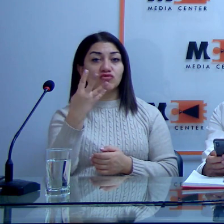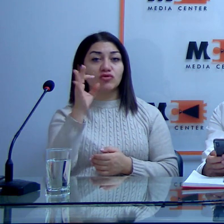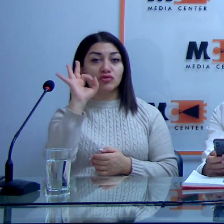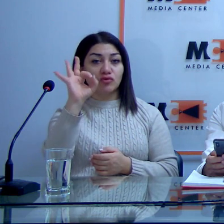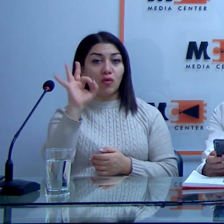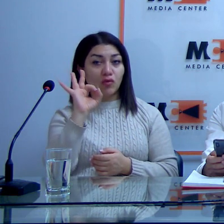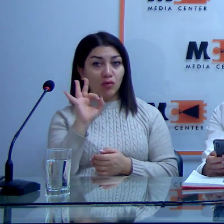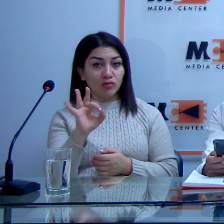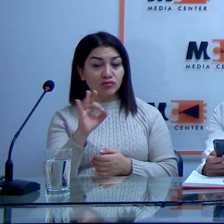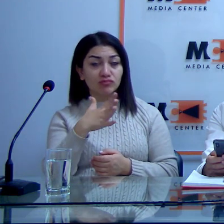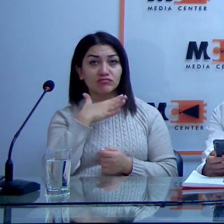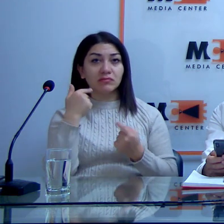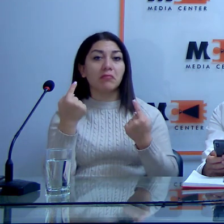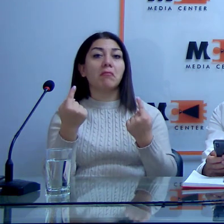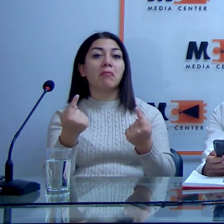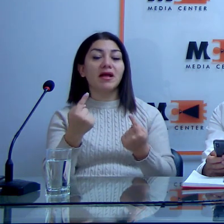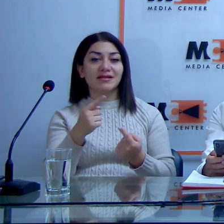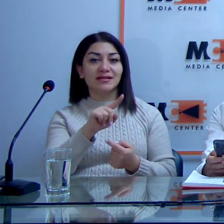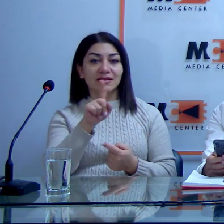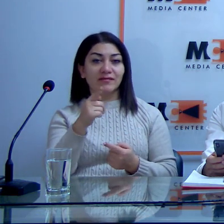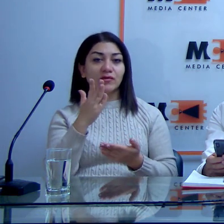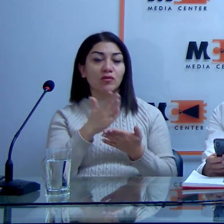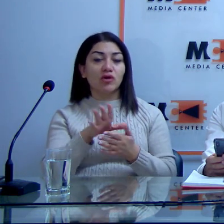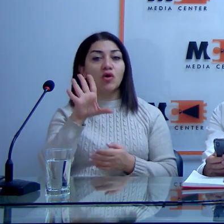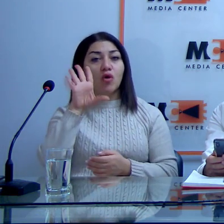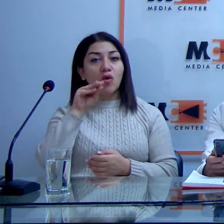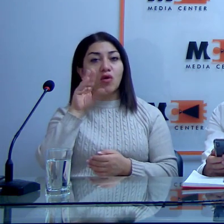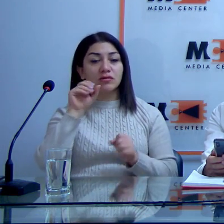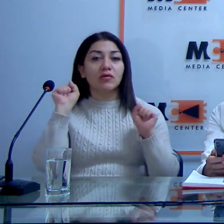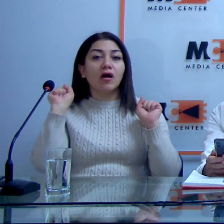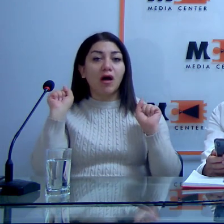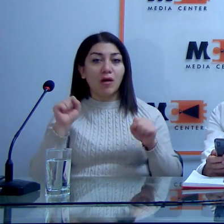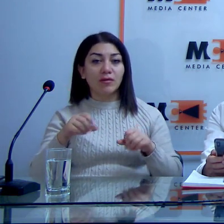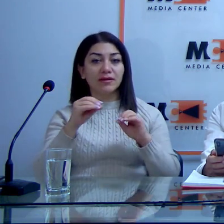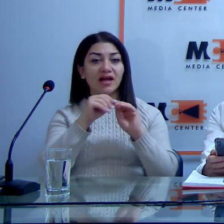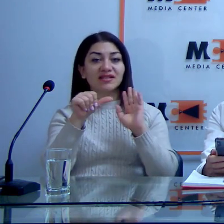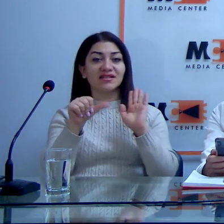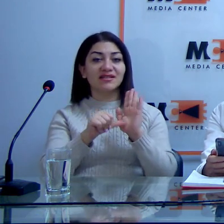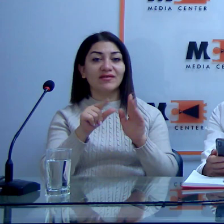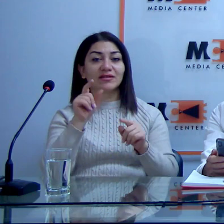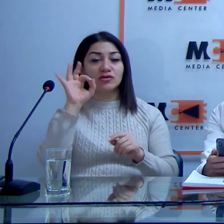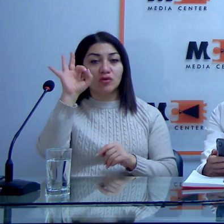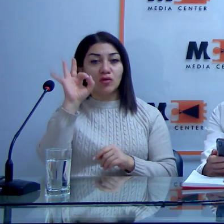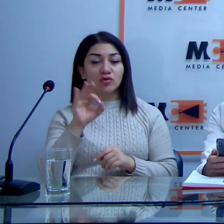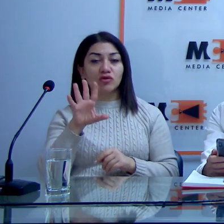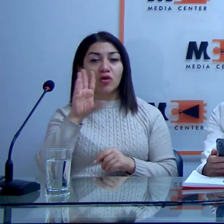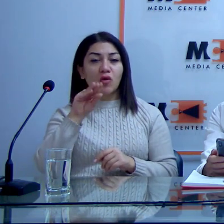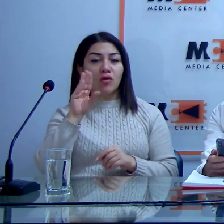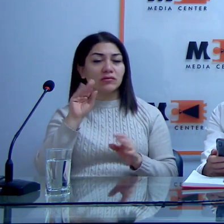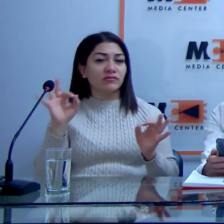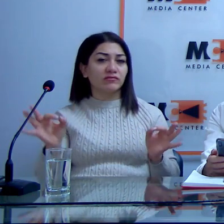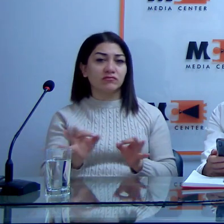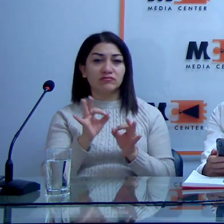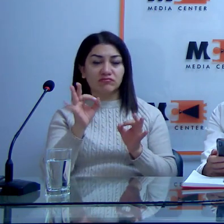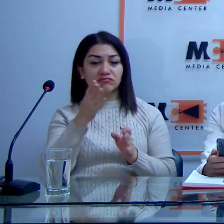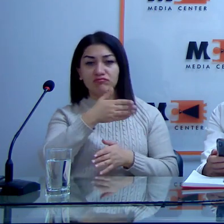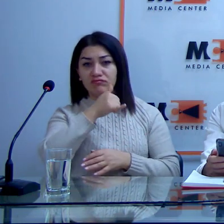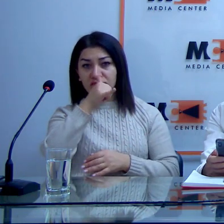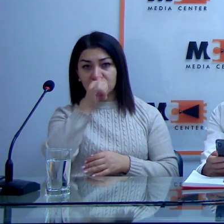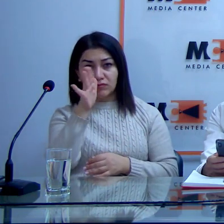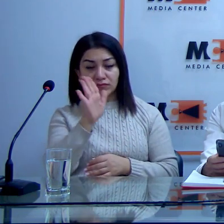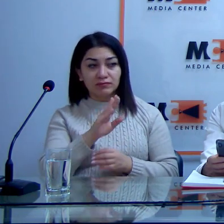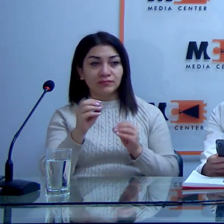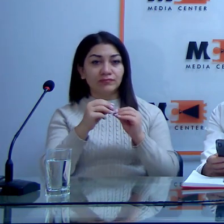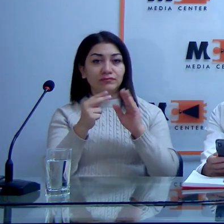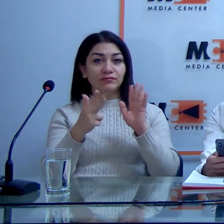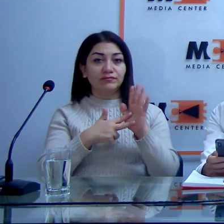34%-ը, սա բավականին լուրջ թիվ է, ունի խոսելու կարողություն, 16%-ի մոտ խոսելու կարողությունը ընդհանրապես բացակայում է,